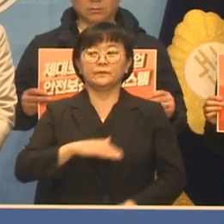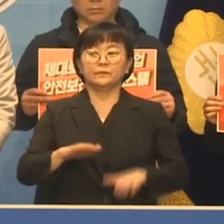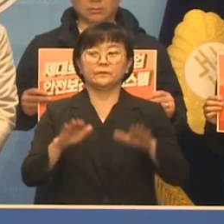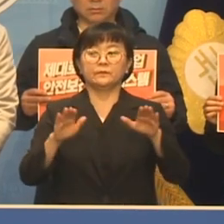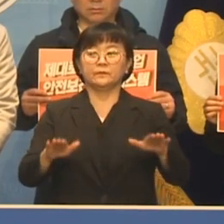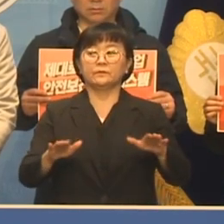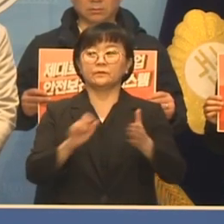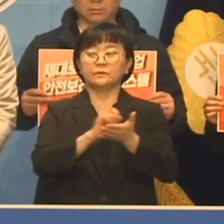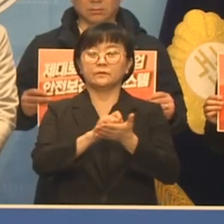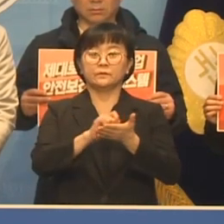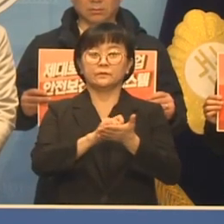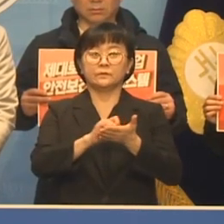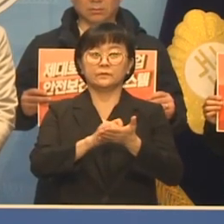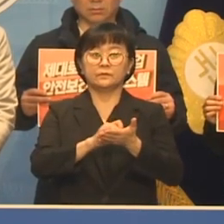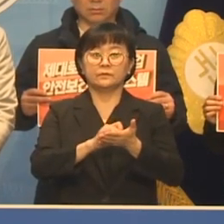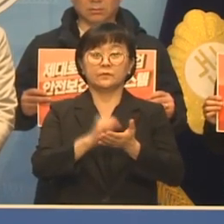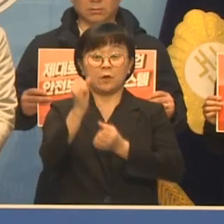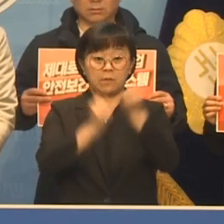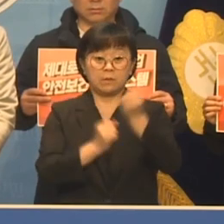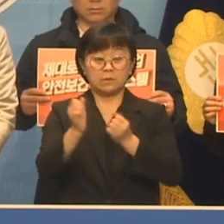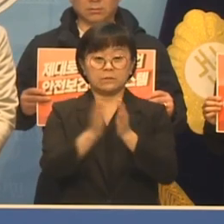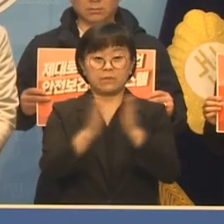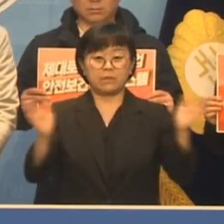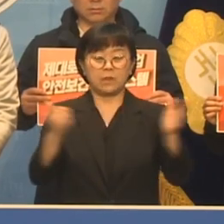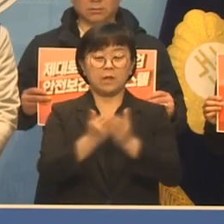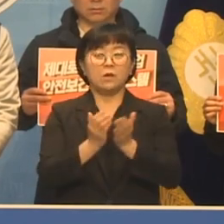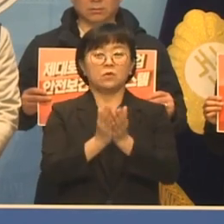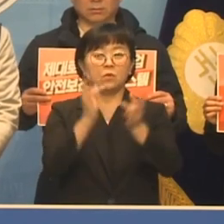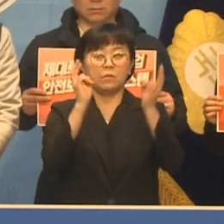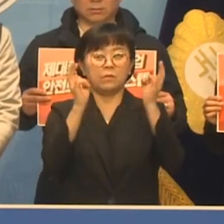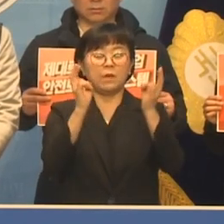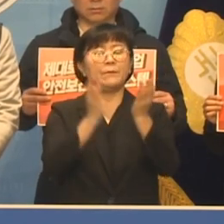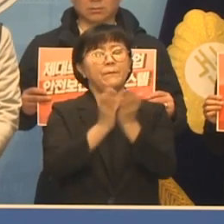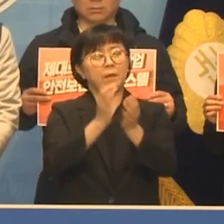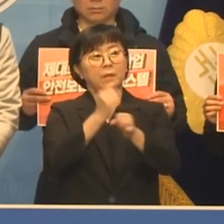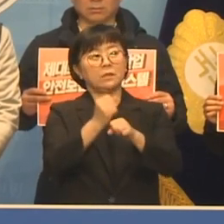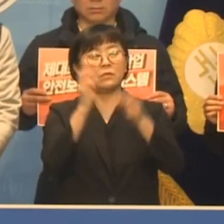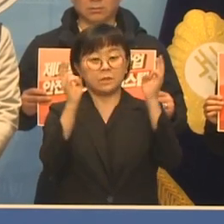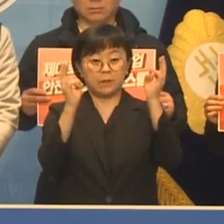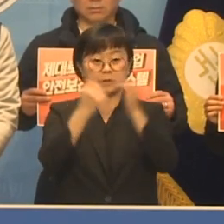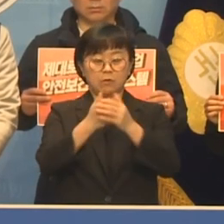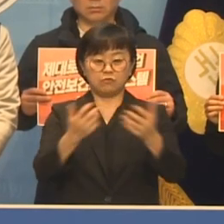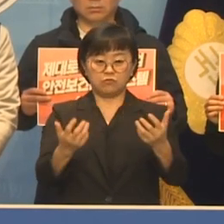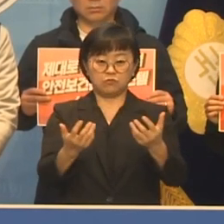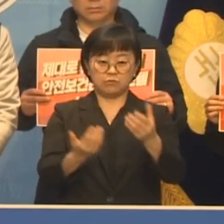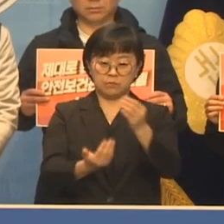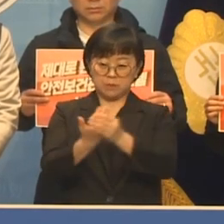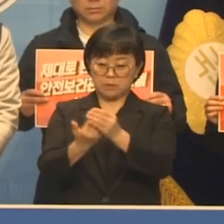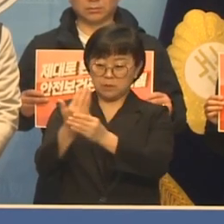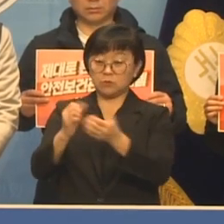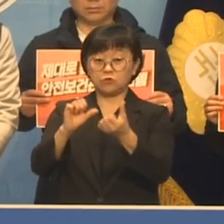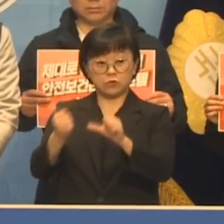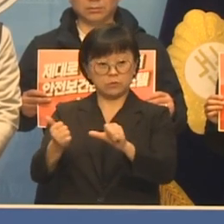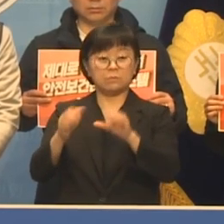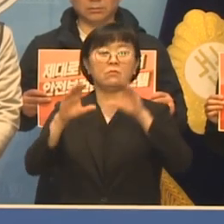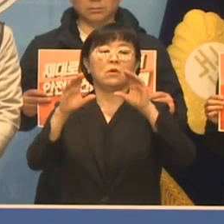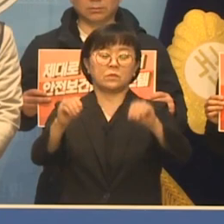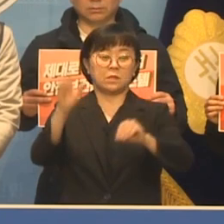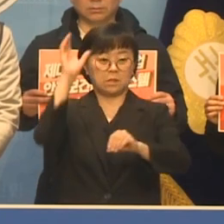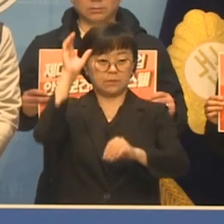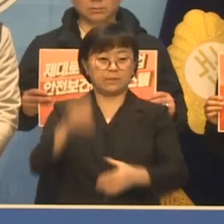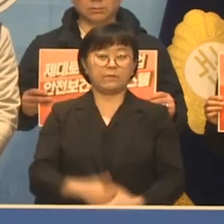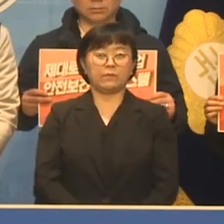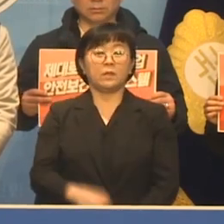오늘 이 기자회견을 시작으로 더 이상 조선소 현장에서 만연하고 있는 죽음의 행렬이 멈추기를